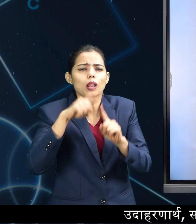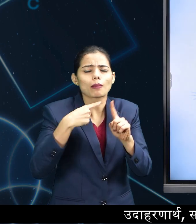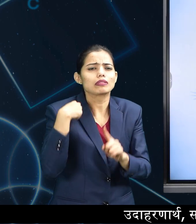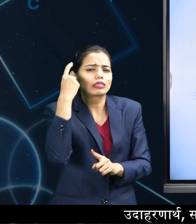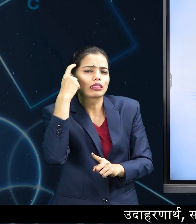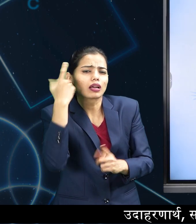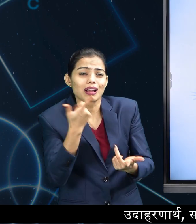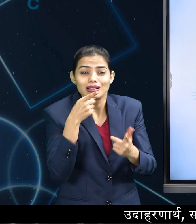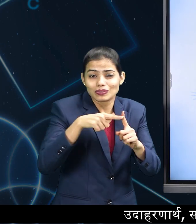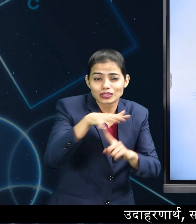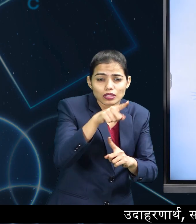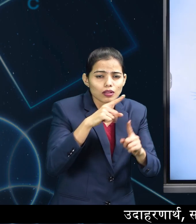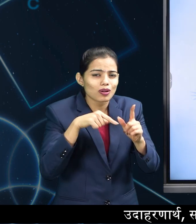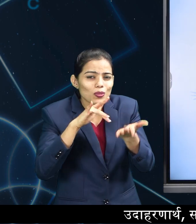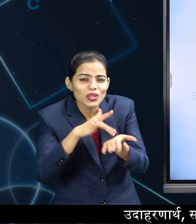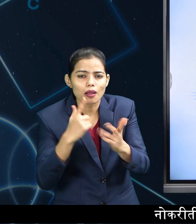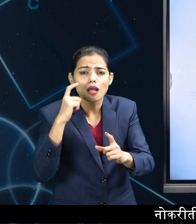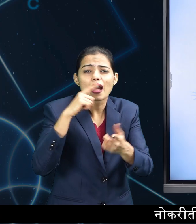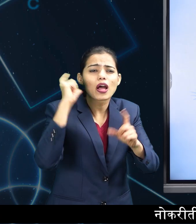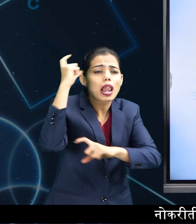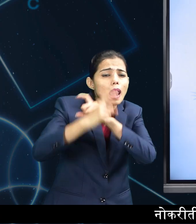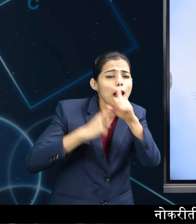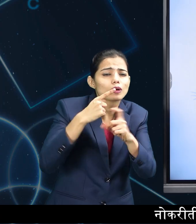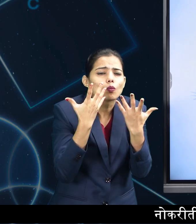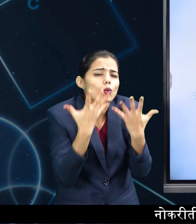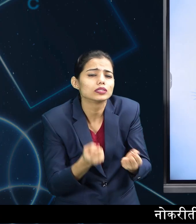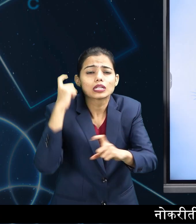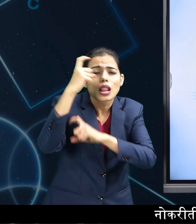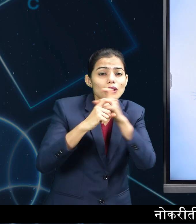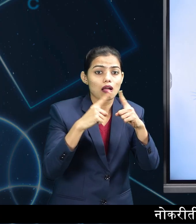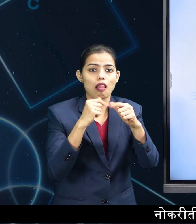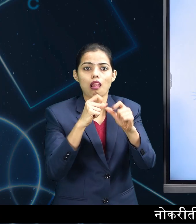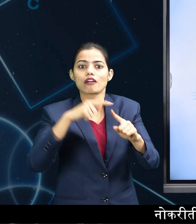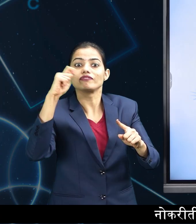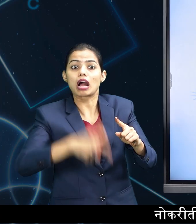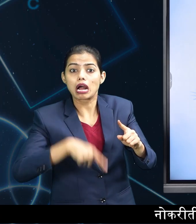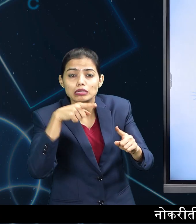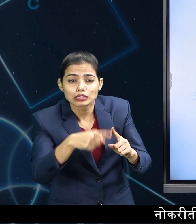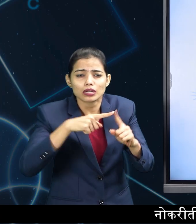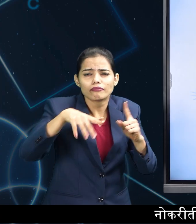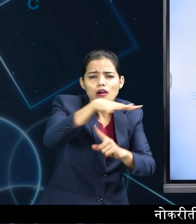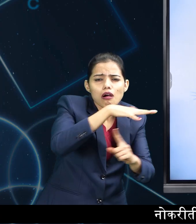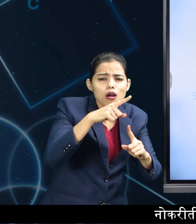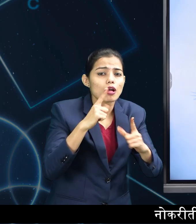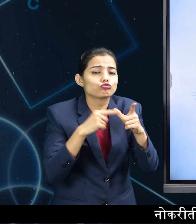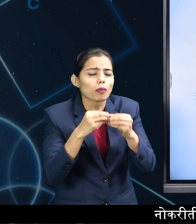एखाद्या कंपनीला आपल्या कर्मचाऱ्यांच्या नोकरीतील समाधानाचे मूल्यमापन करायचे आहे.